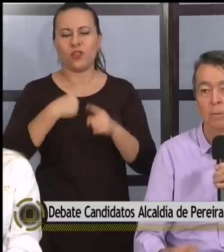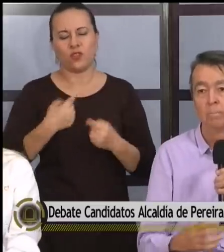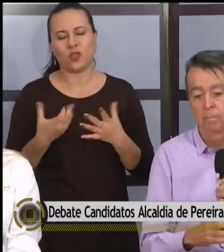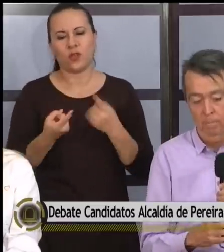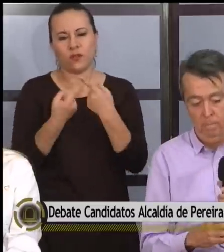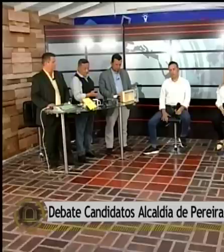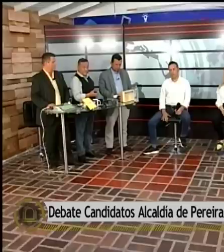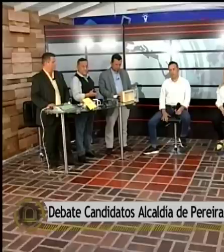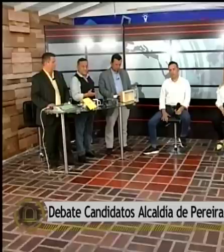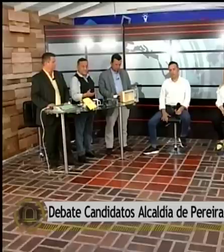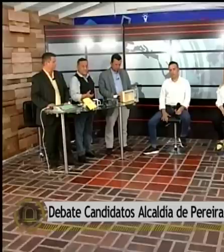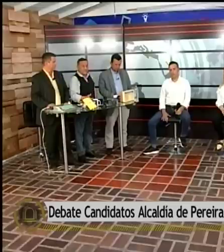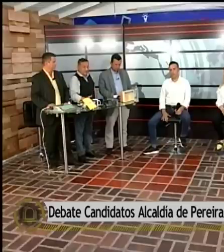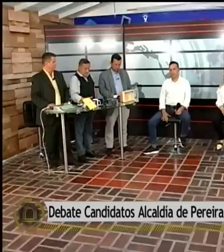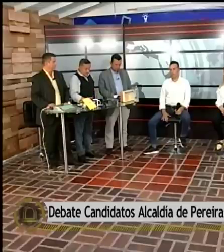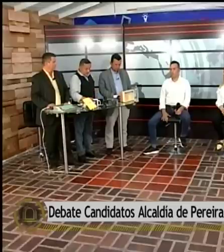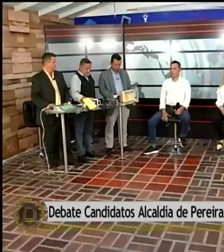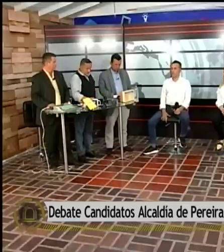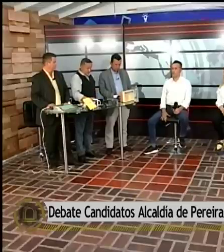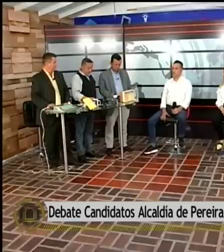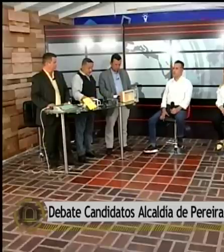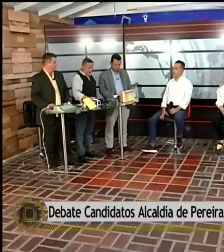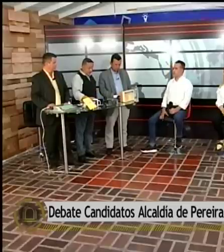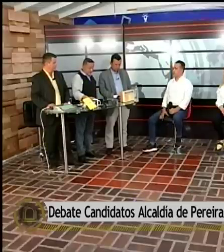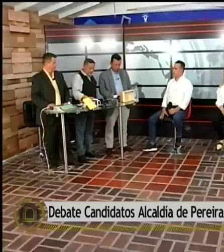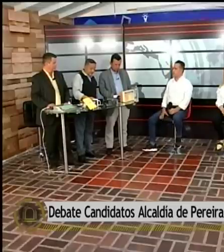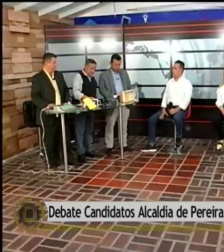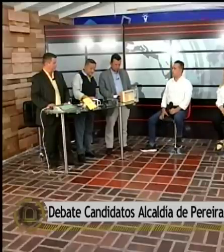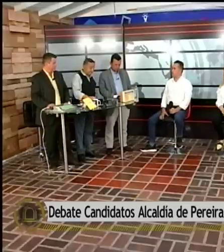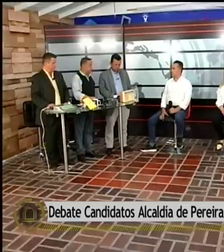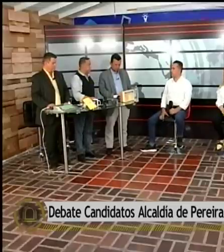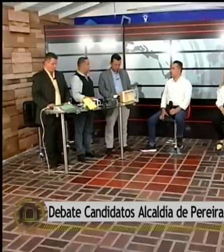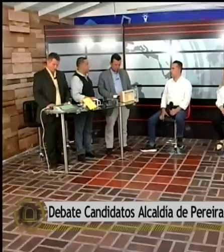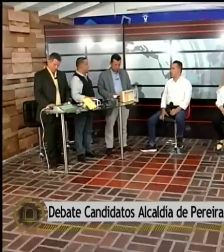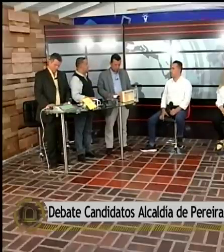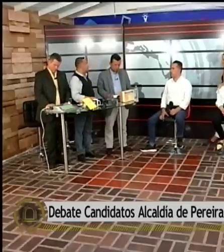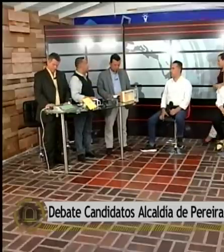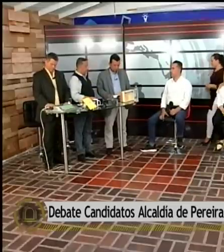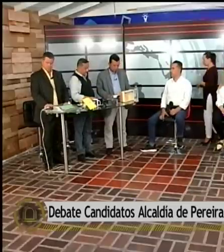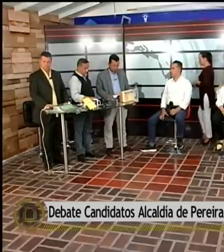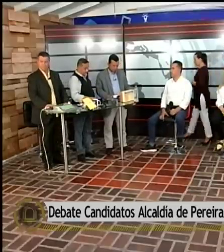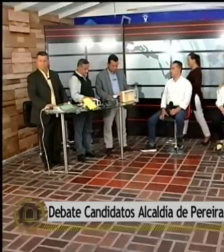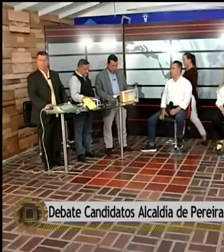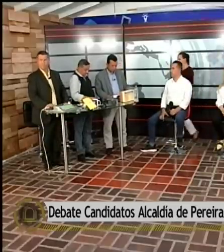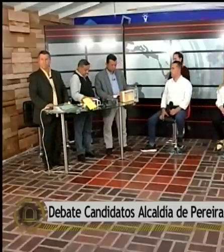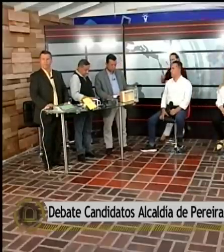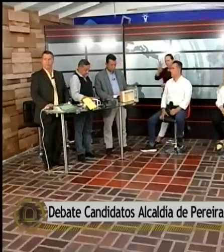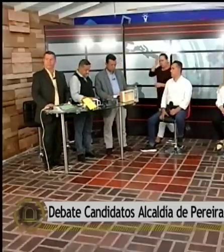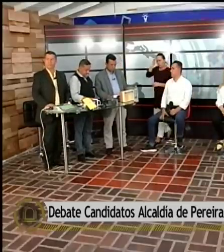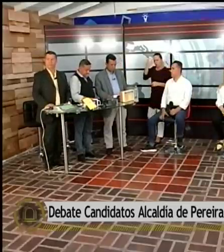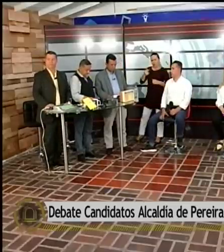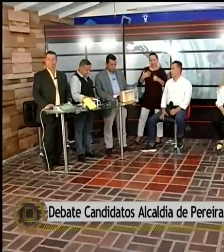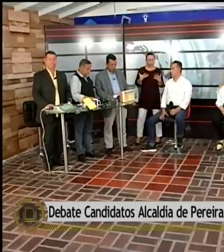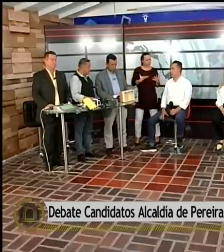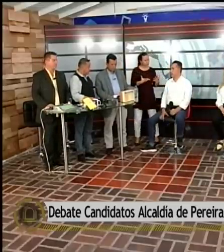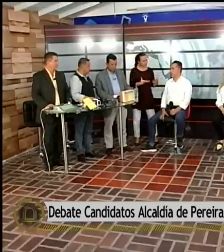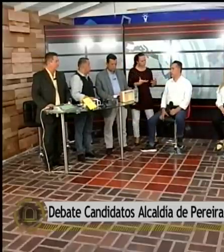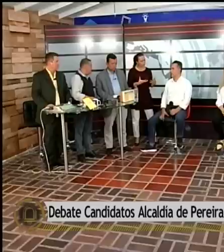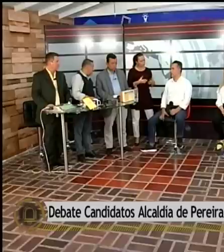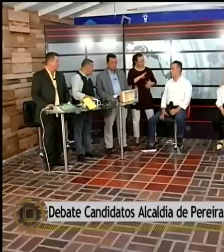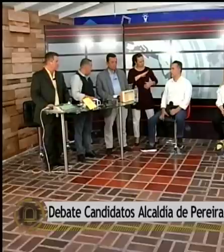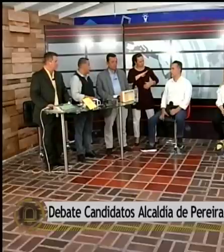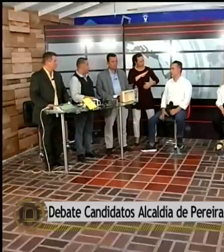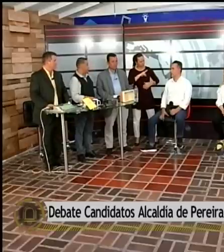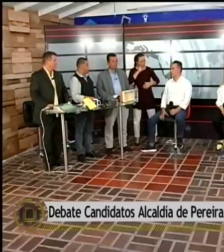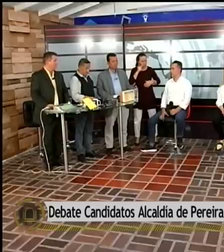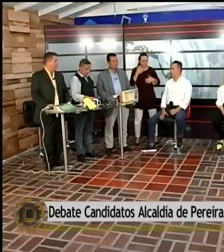alternativa. Gracias. Mauricio Salazar, ¿por qué se quiere hacer elegir? ¿Vanidad?